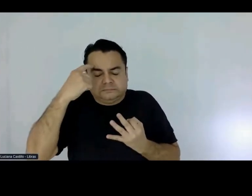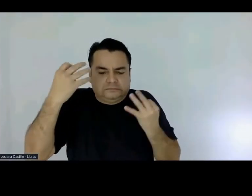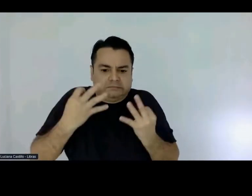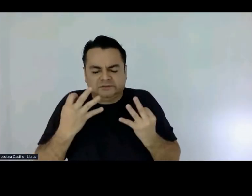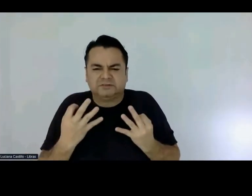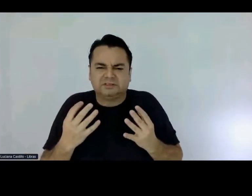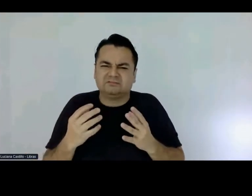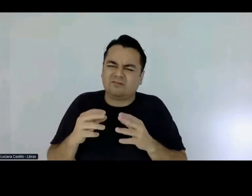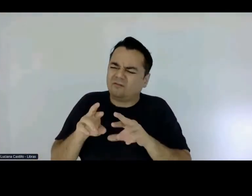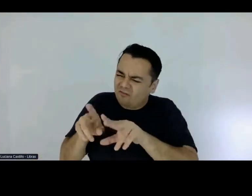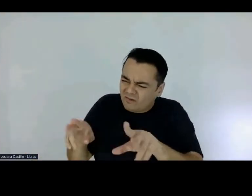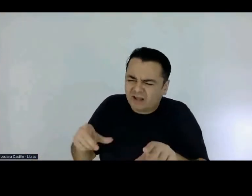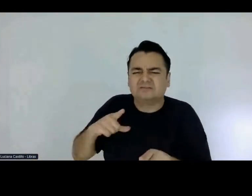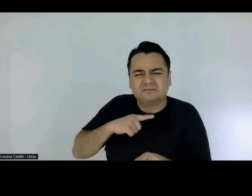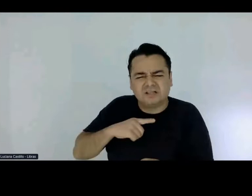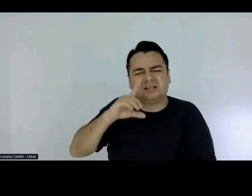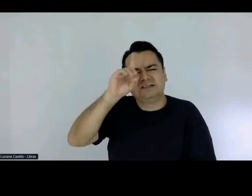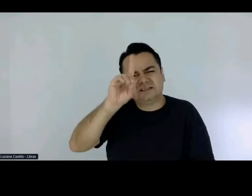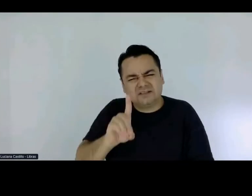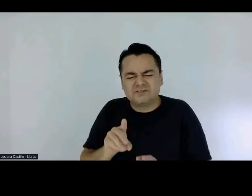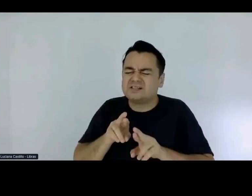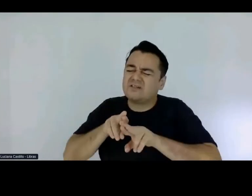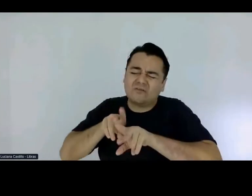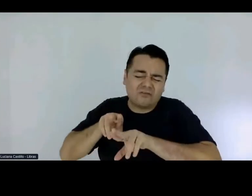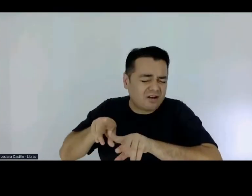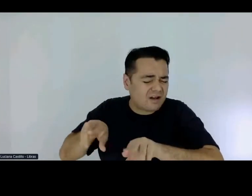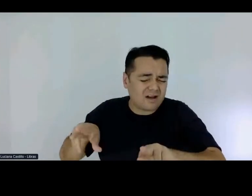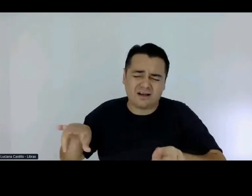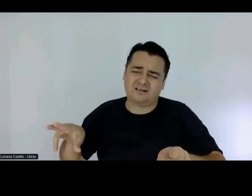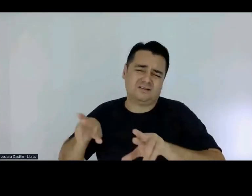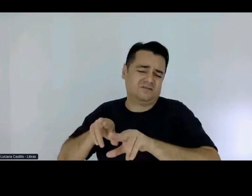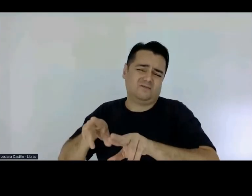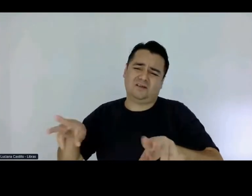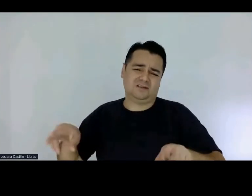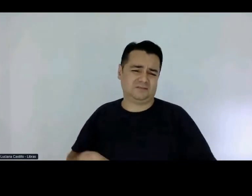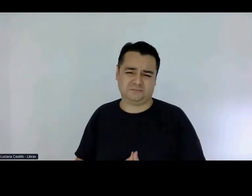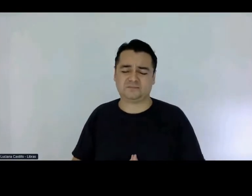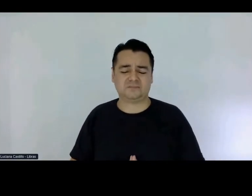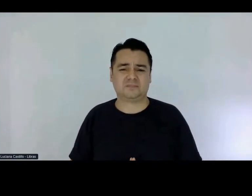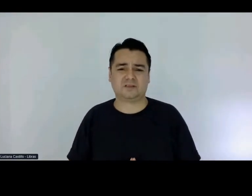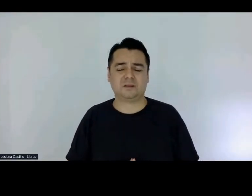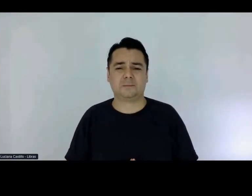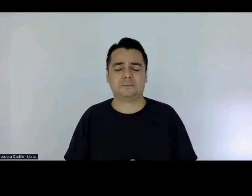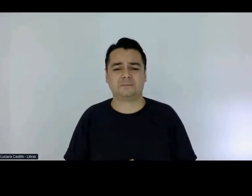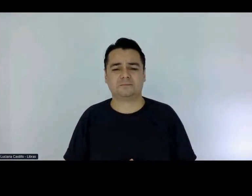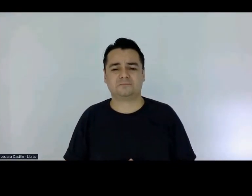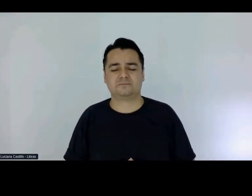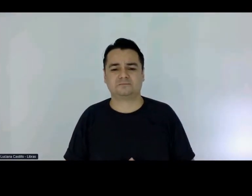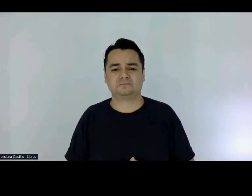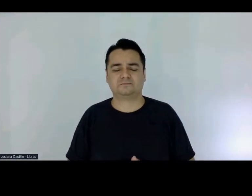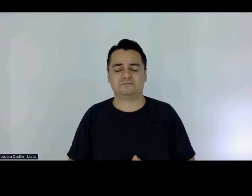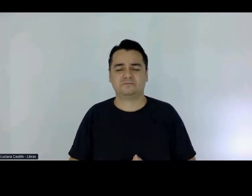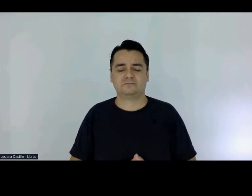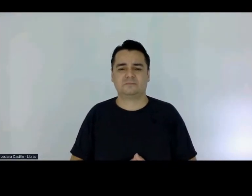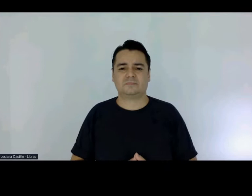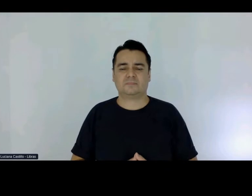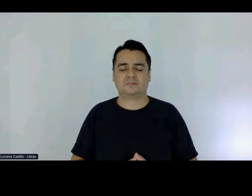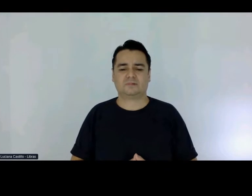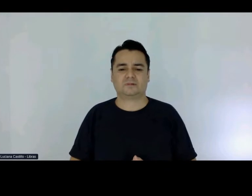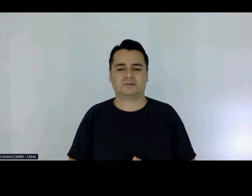nuances de deficiência, como legalmente são colocadas